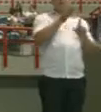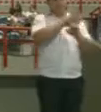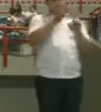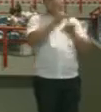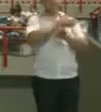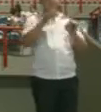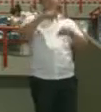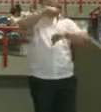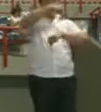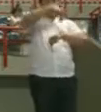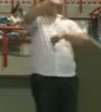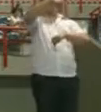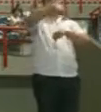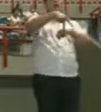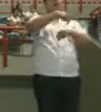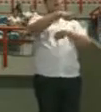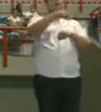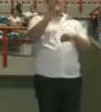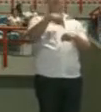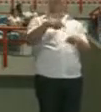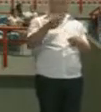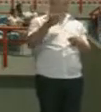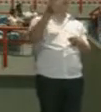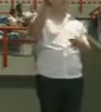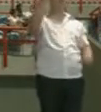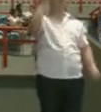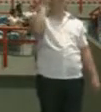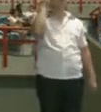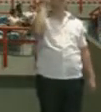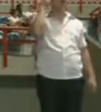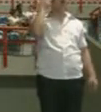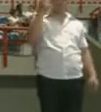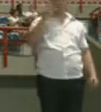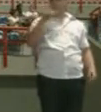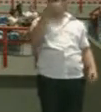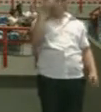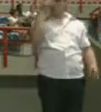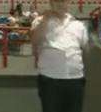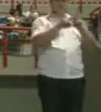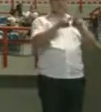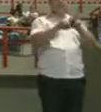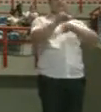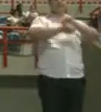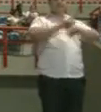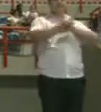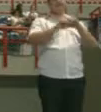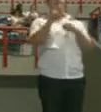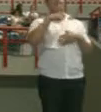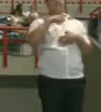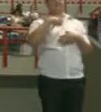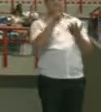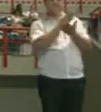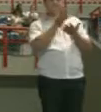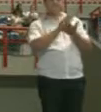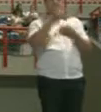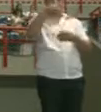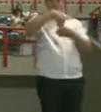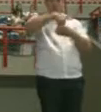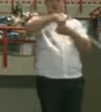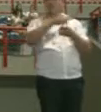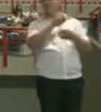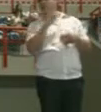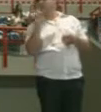em praça pública. Era muito comum naquela época o cara passar, o cara que vai receber os votos,